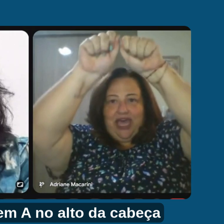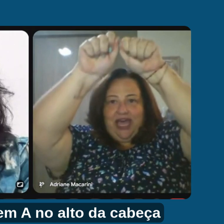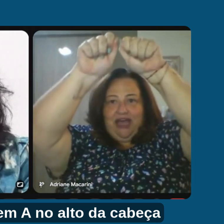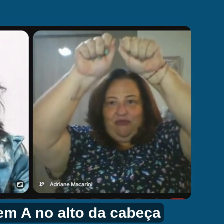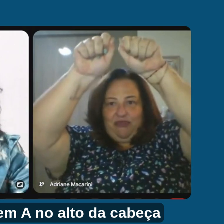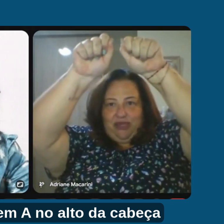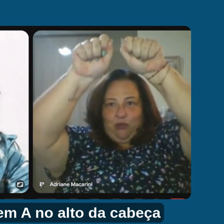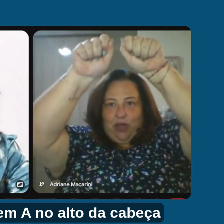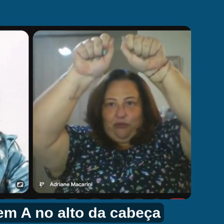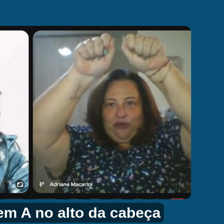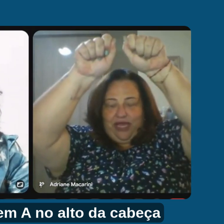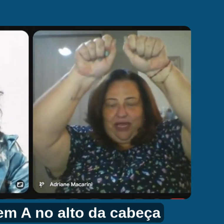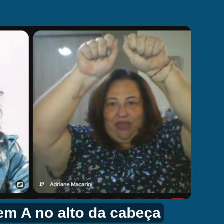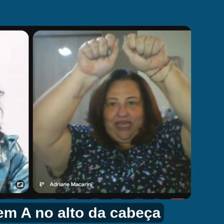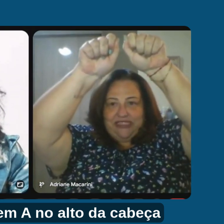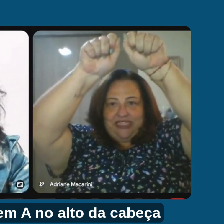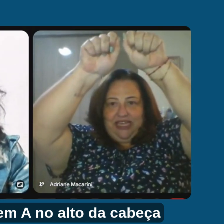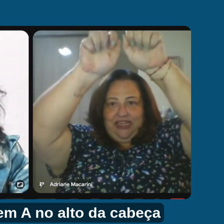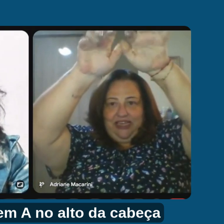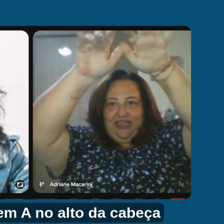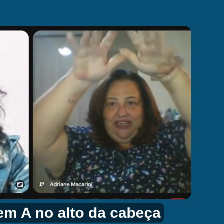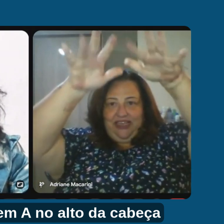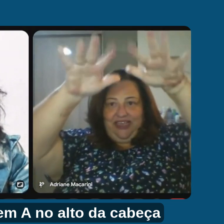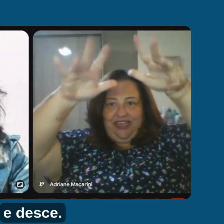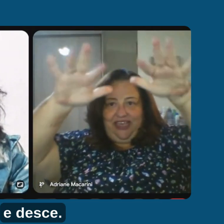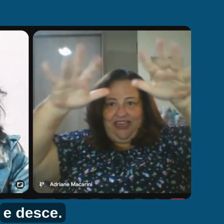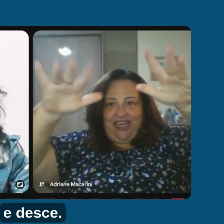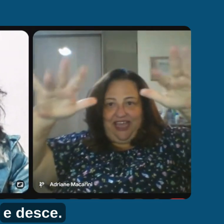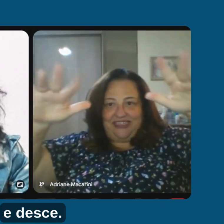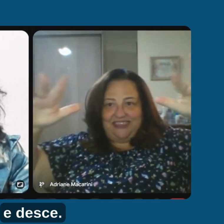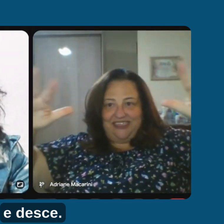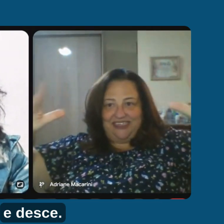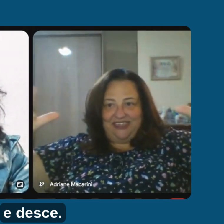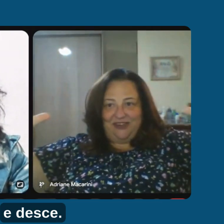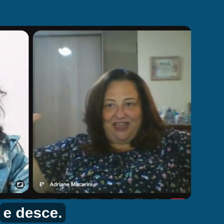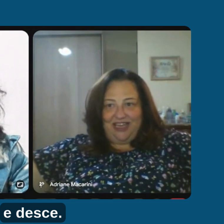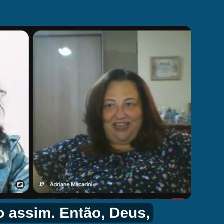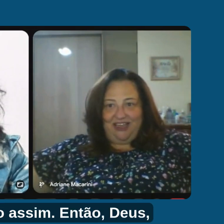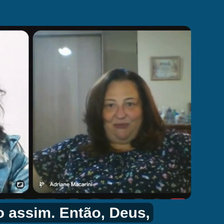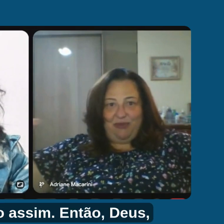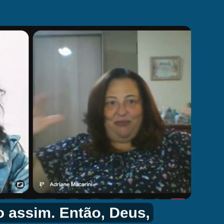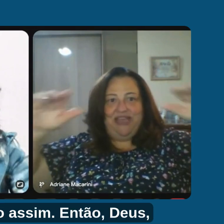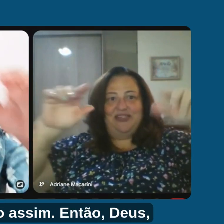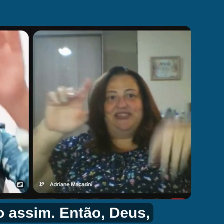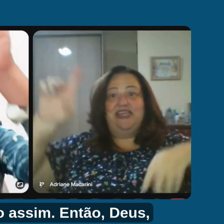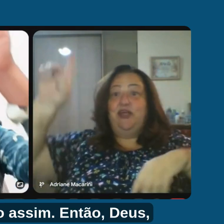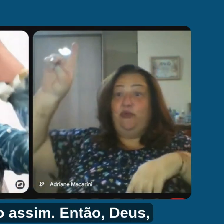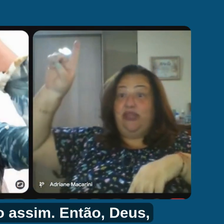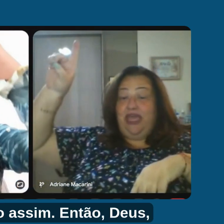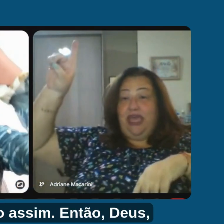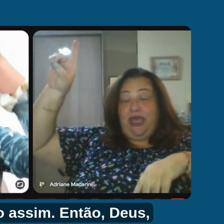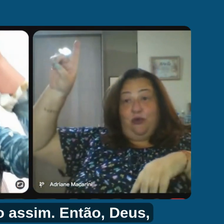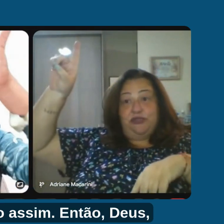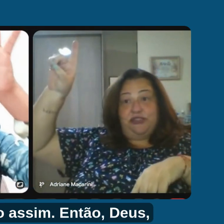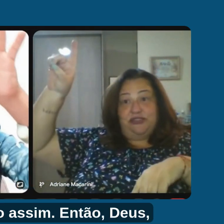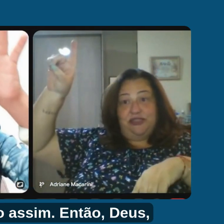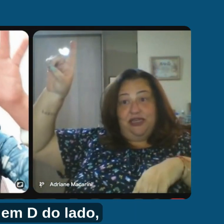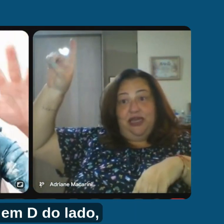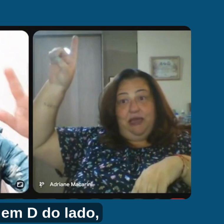A no alto da cabeça e desce uma benção assim. Então, Deus, mão